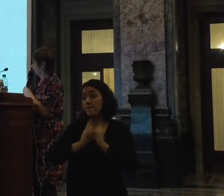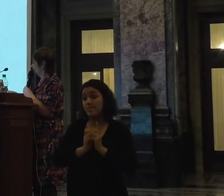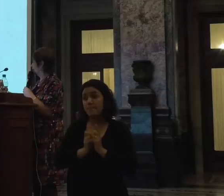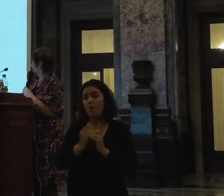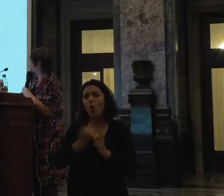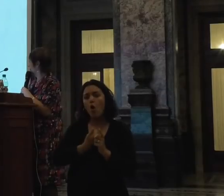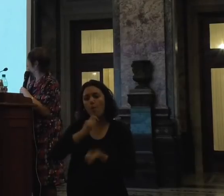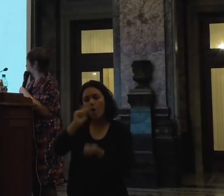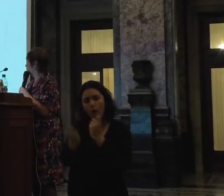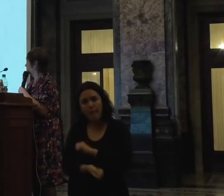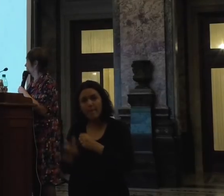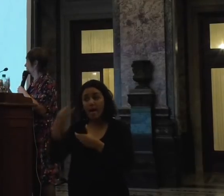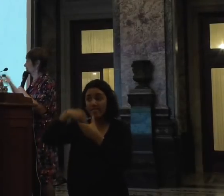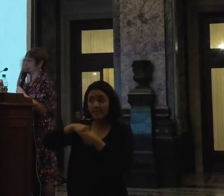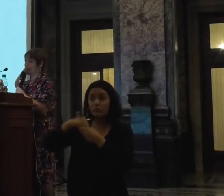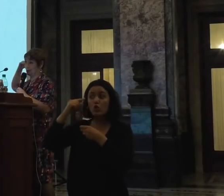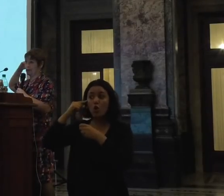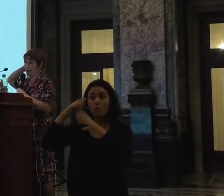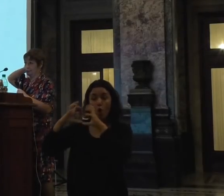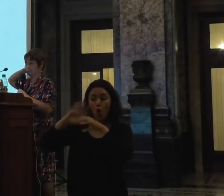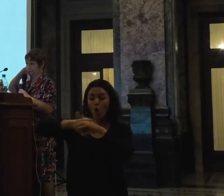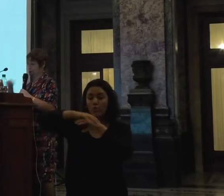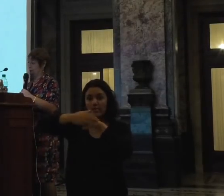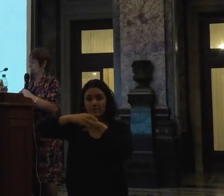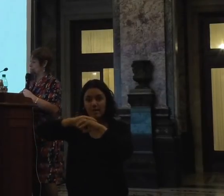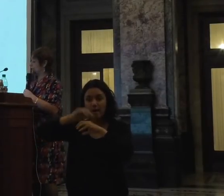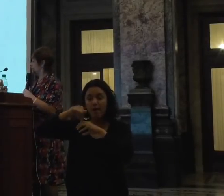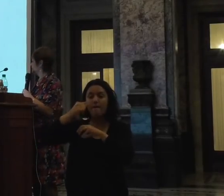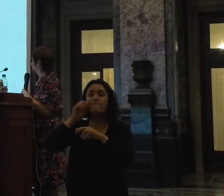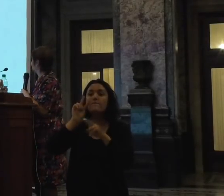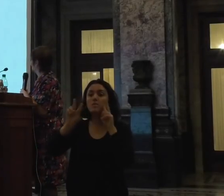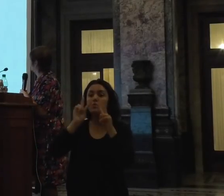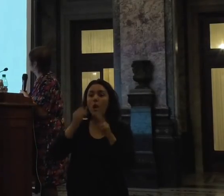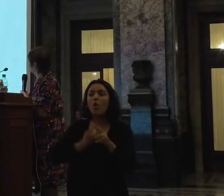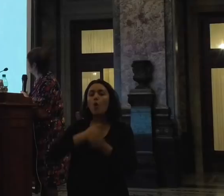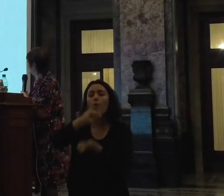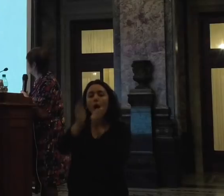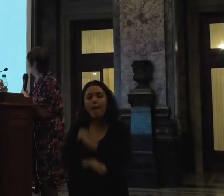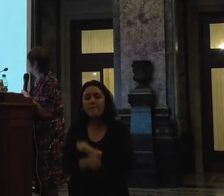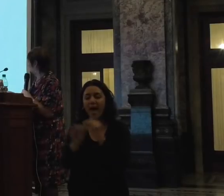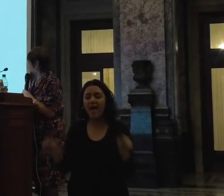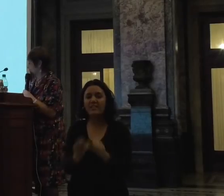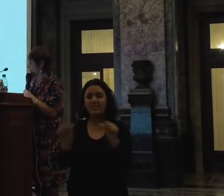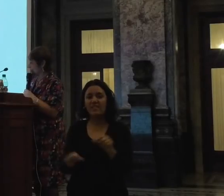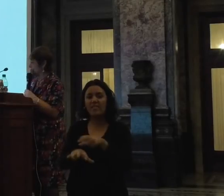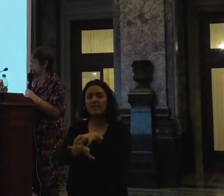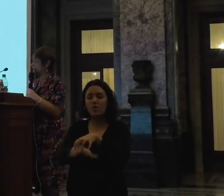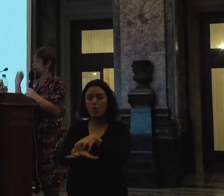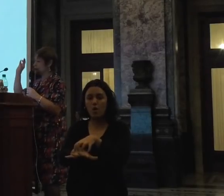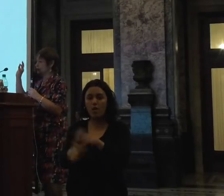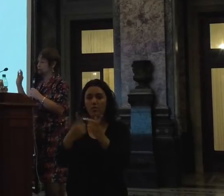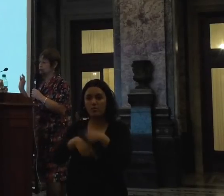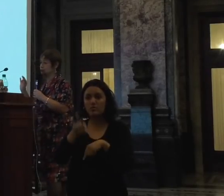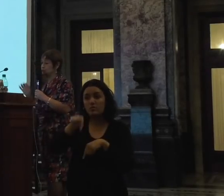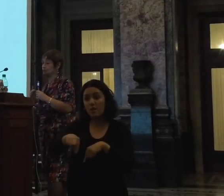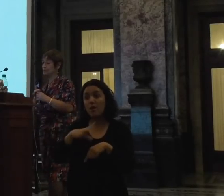cambia en la corteza visual la actividad neuronal. ¿Ok? Entonces, nada más